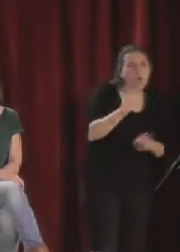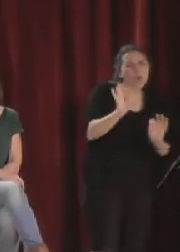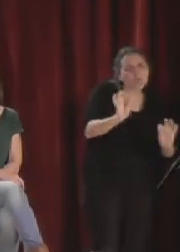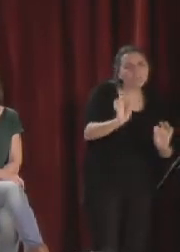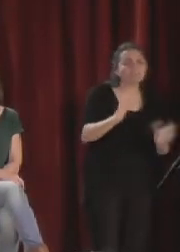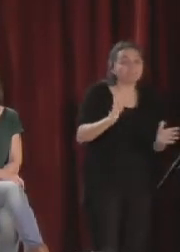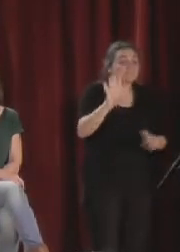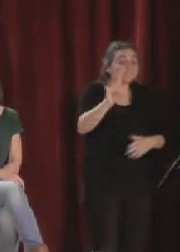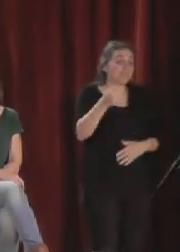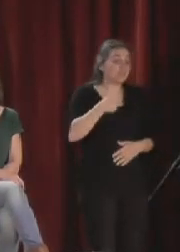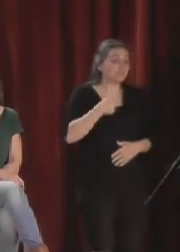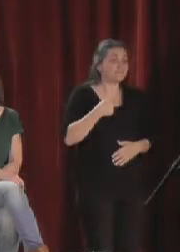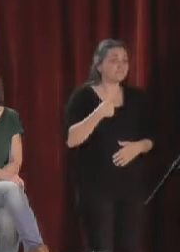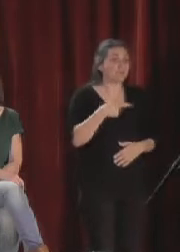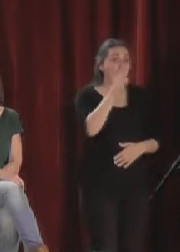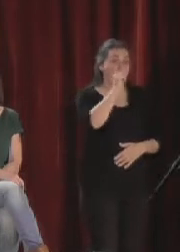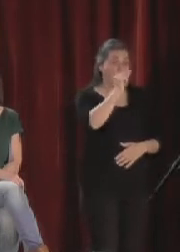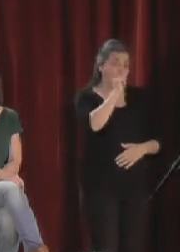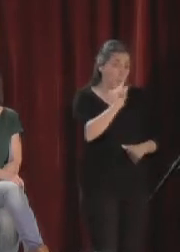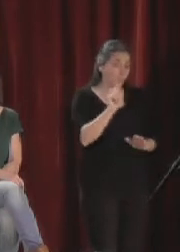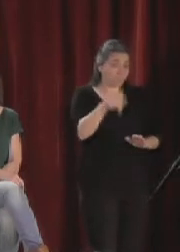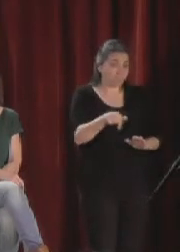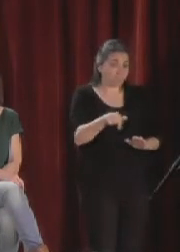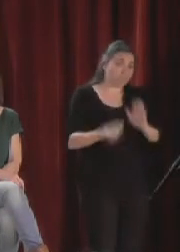se vai facer? Bueno,